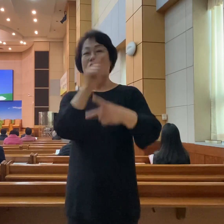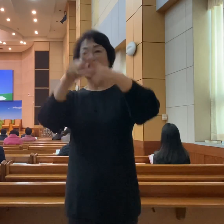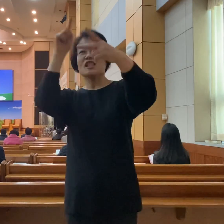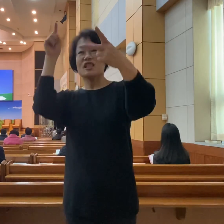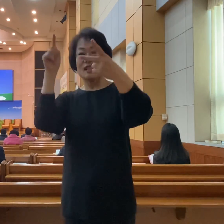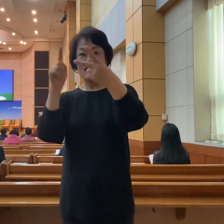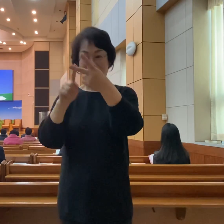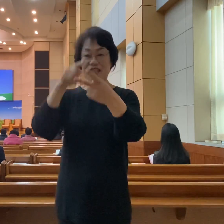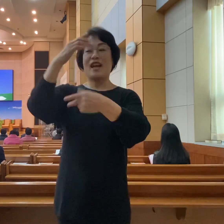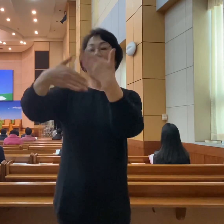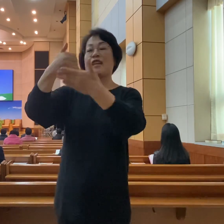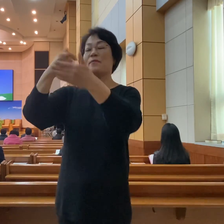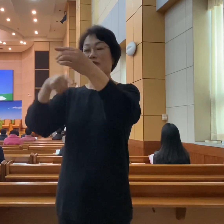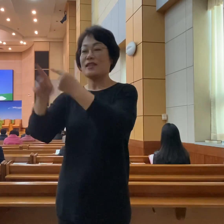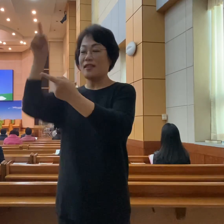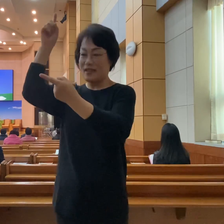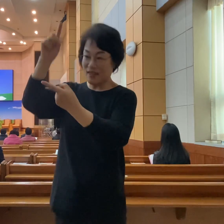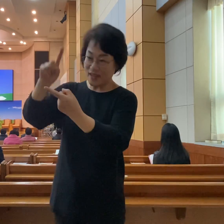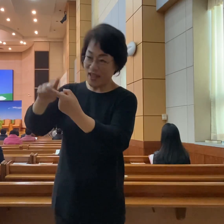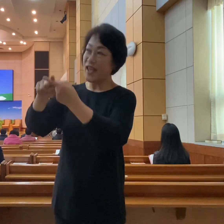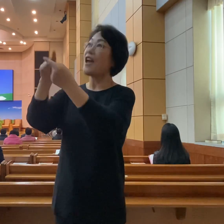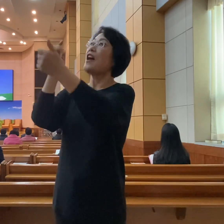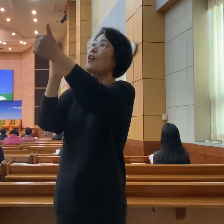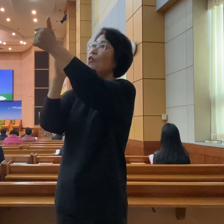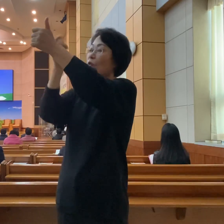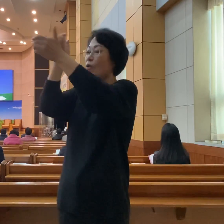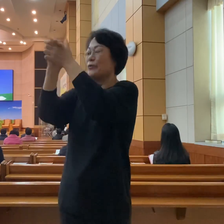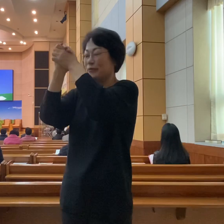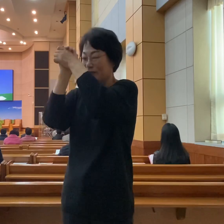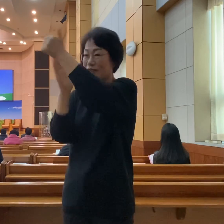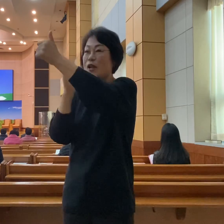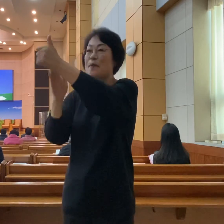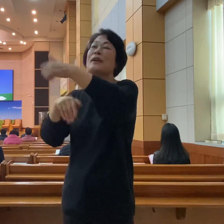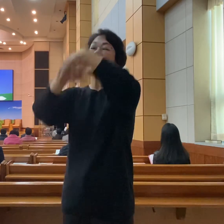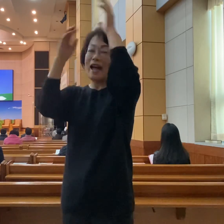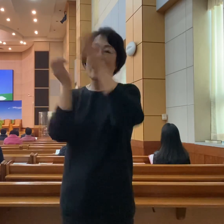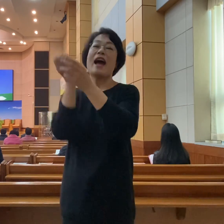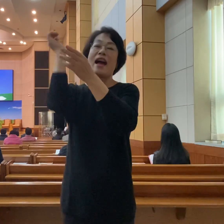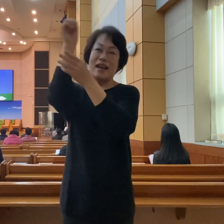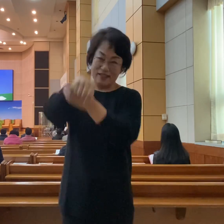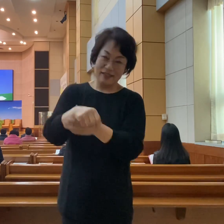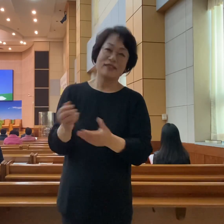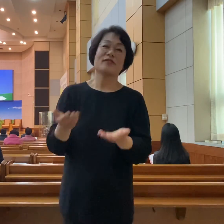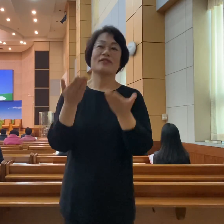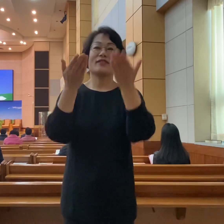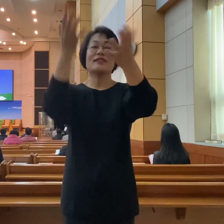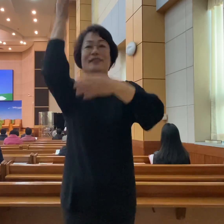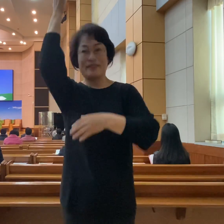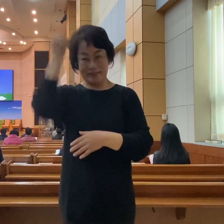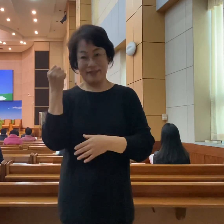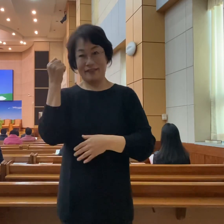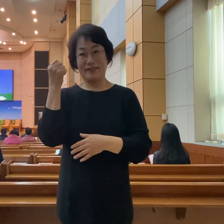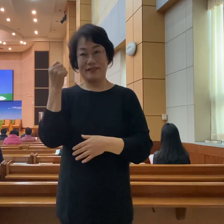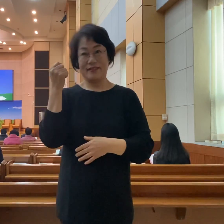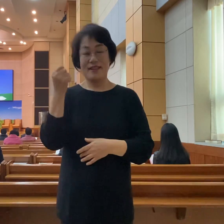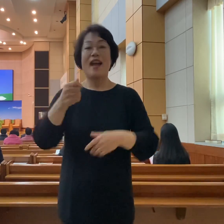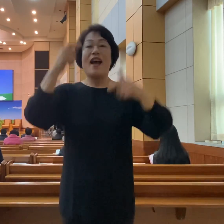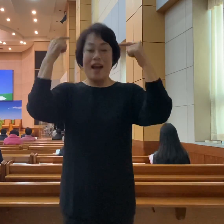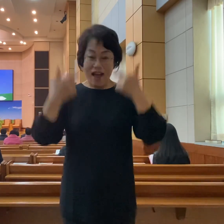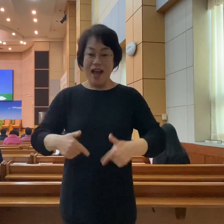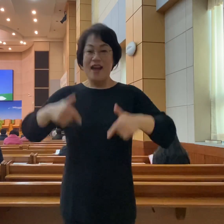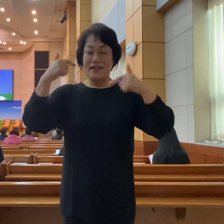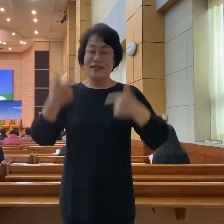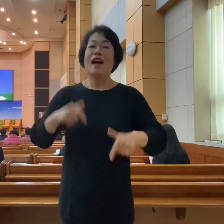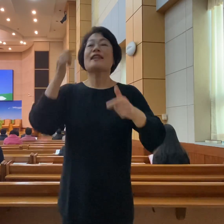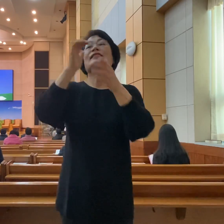무엇이든지 하나님의 뜻대로 구하면 다 응답받고 더 응답받는 것을 기억하면서 항상